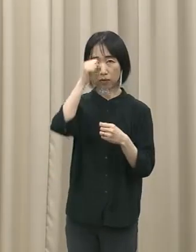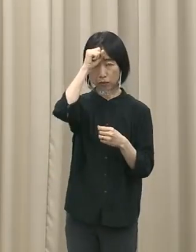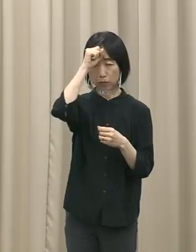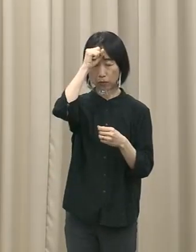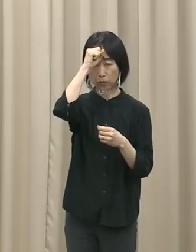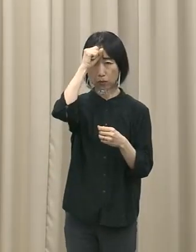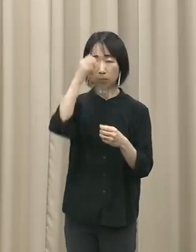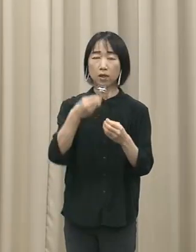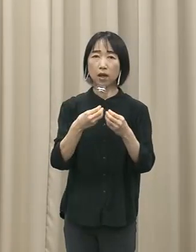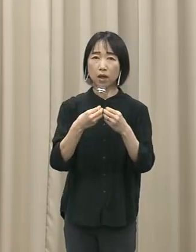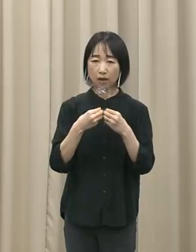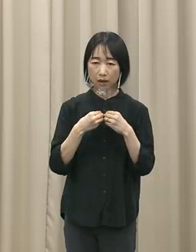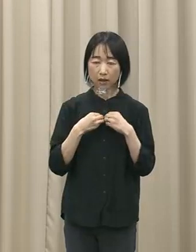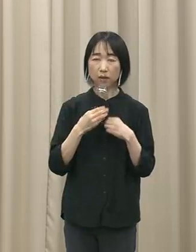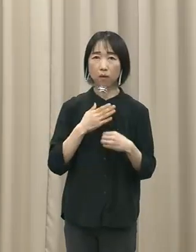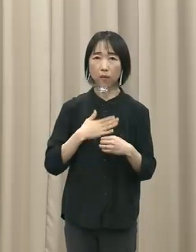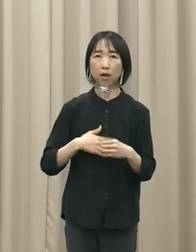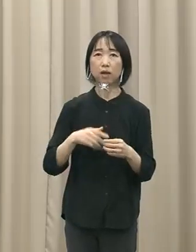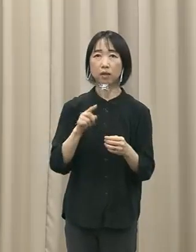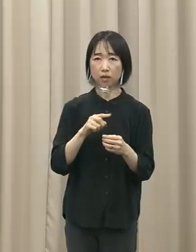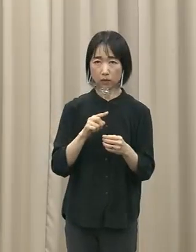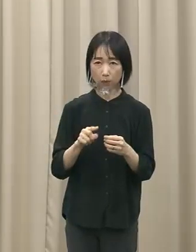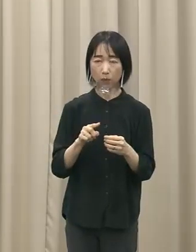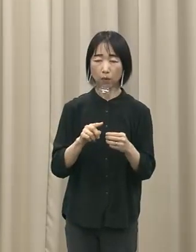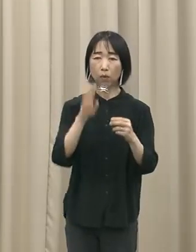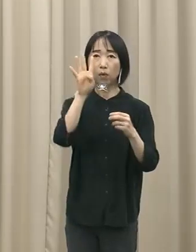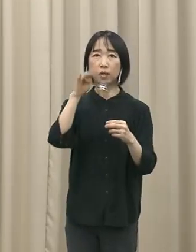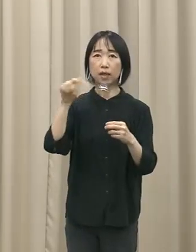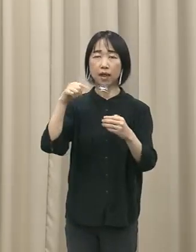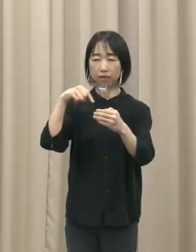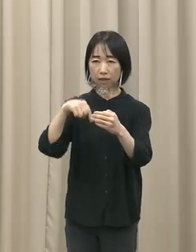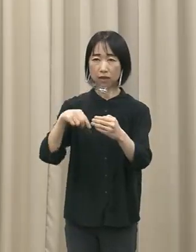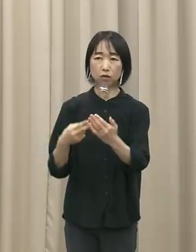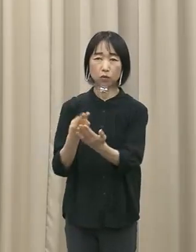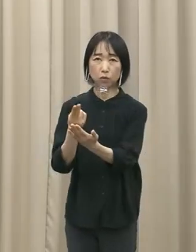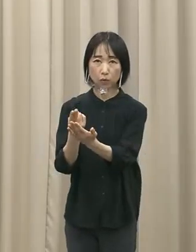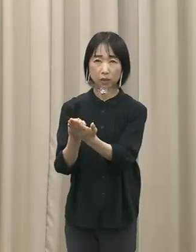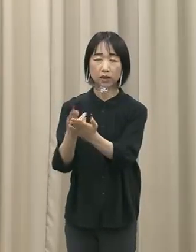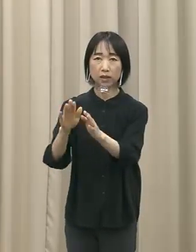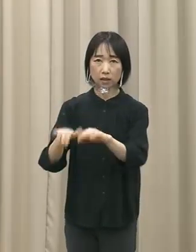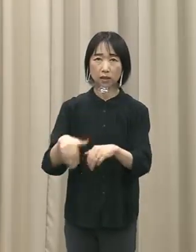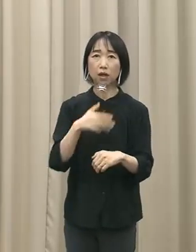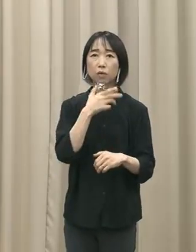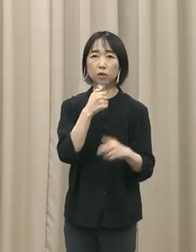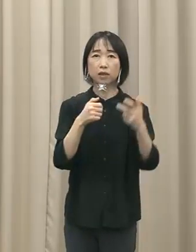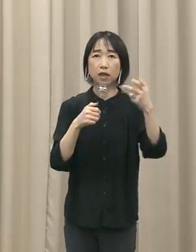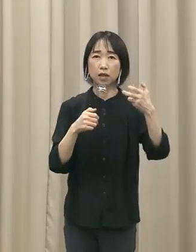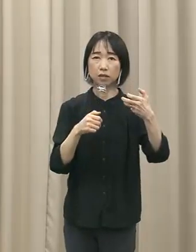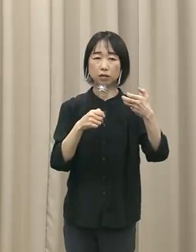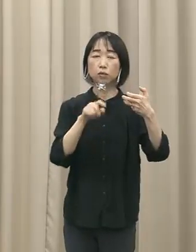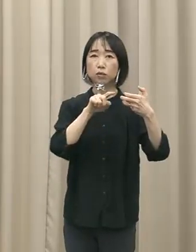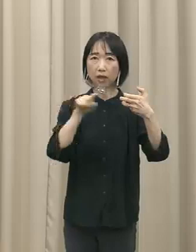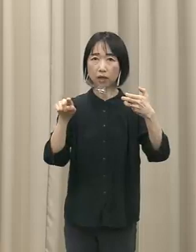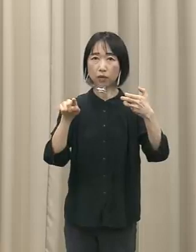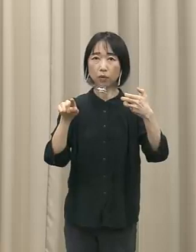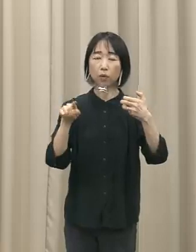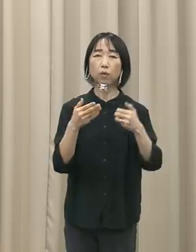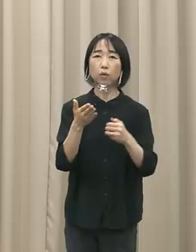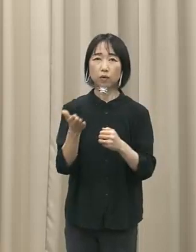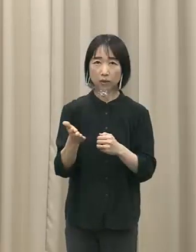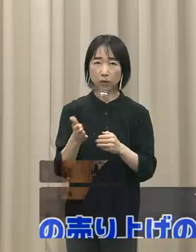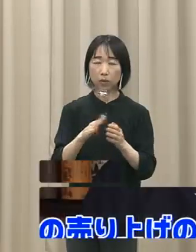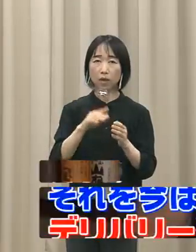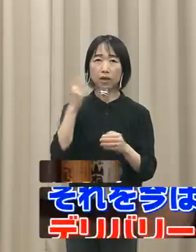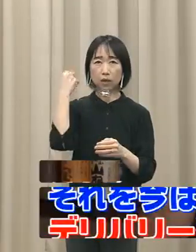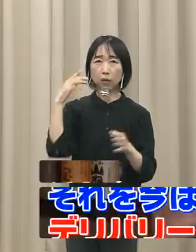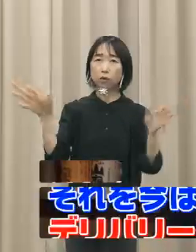陽性が確認されて、県内の医療機関に入院されていらっしゃった80歳代の方が、昨日夜お